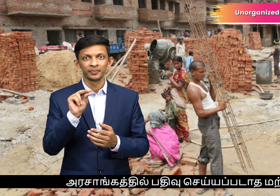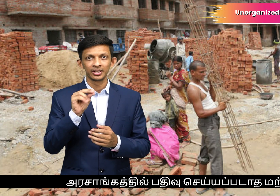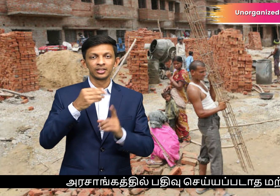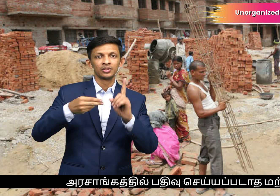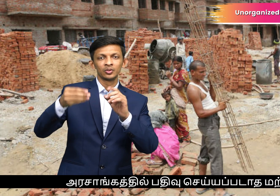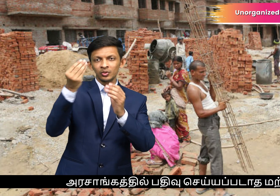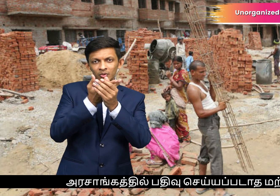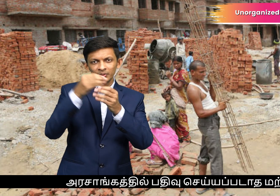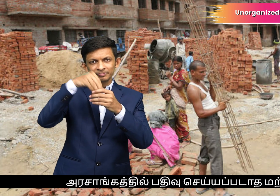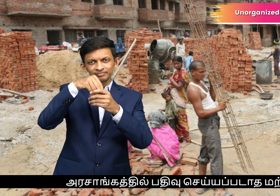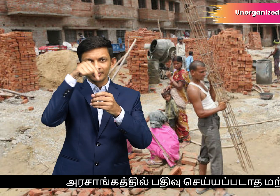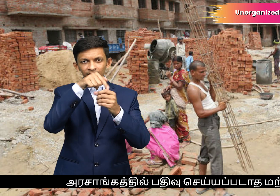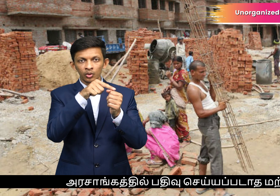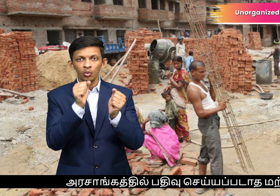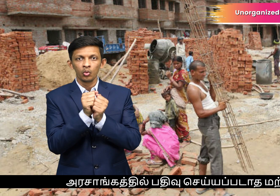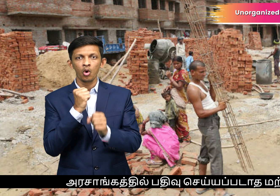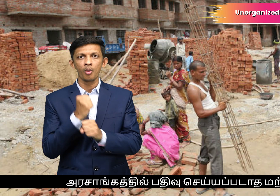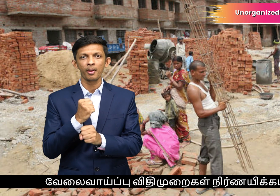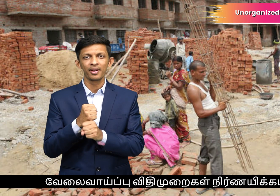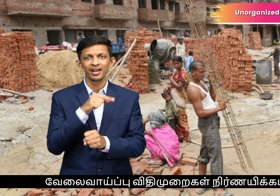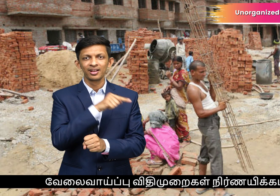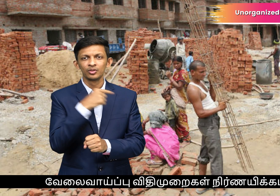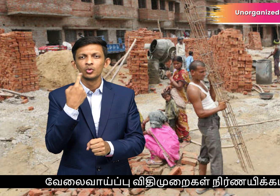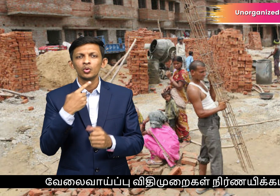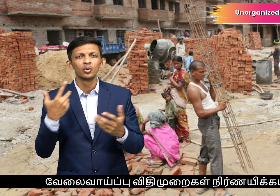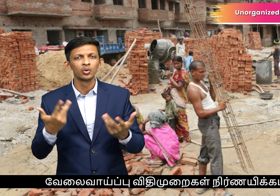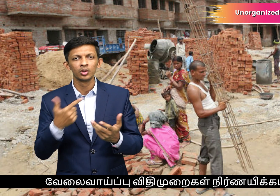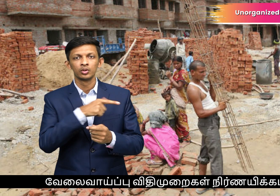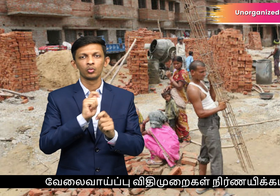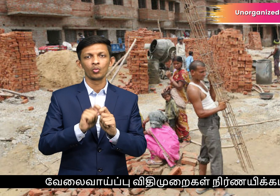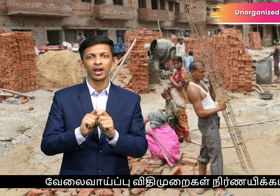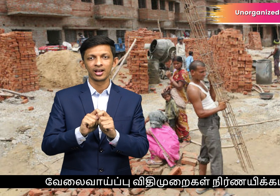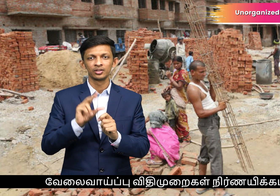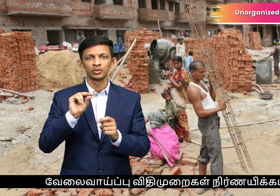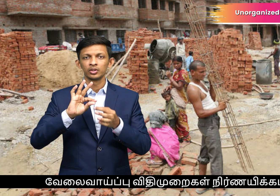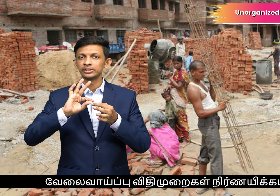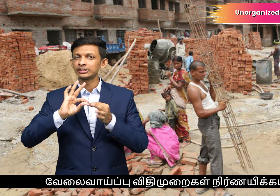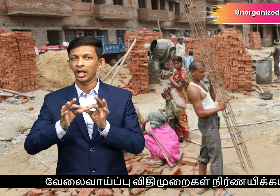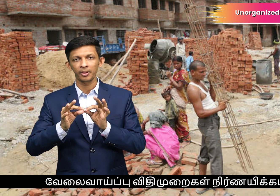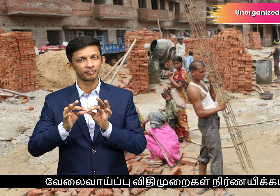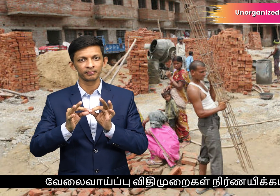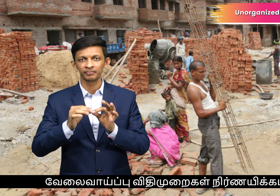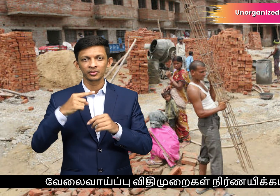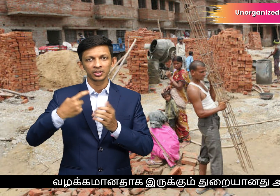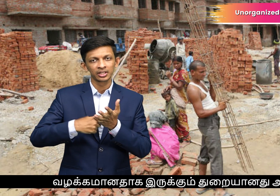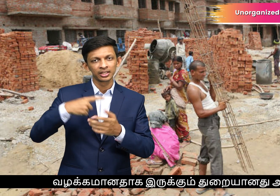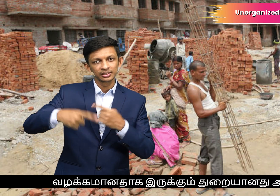அரசாங்கத்தில் பதிவு செய்யப்படாத மற்றும் அதன் வேலைவாய்ப்பு விதிமுறைகள் நிர்ணயிக்கப்படாத